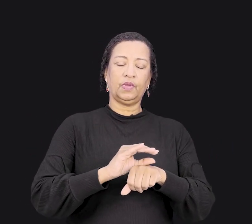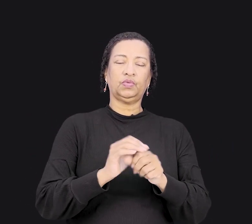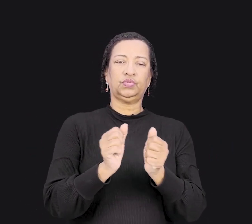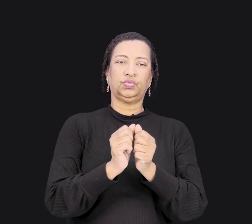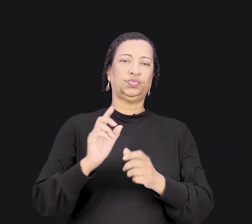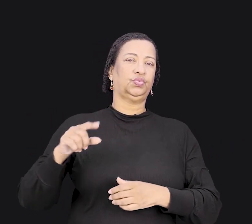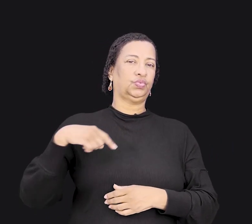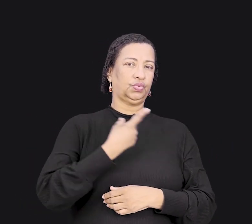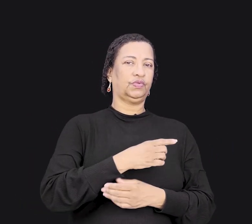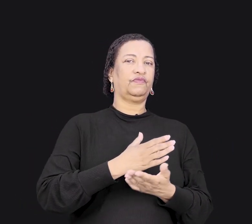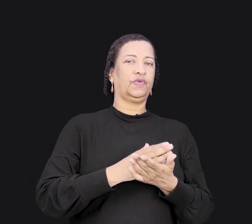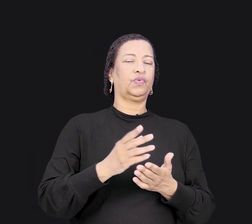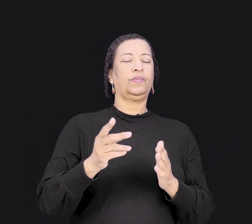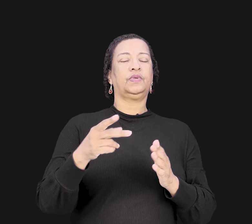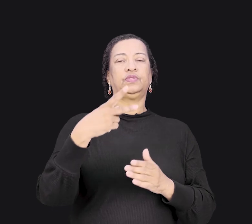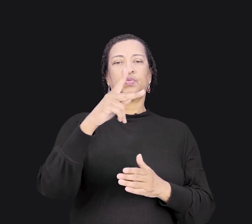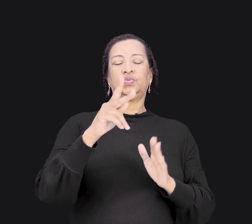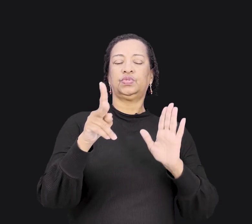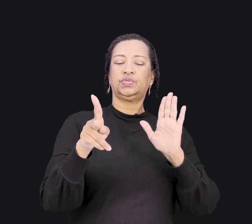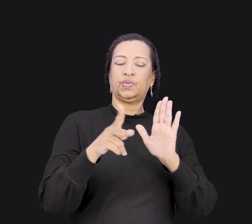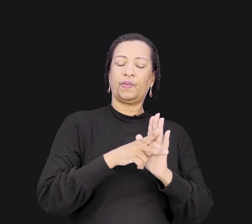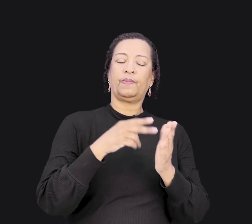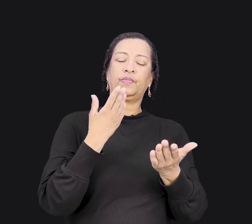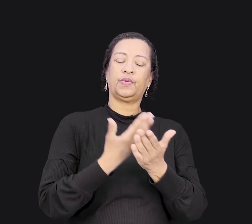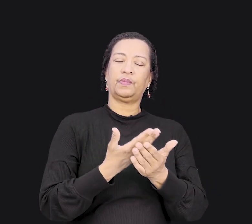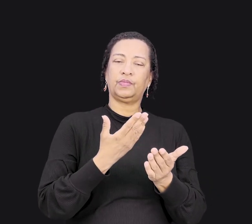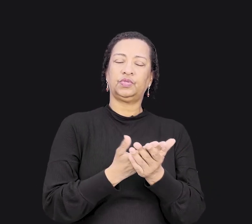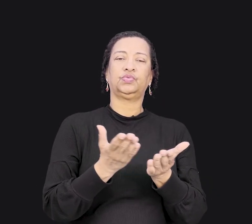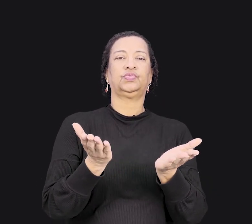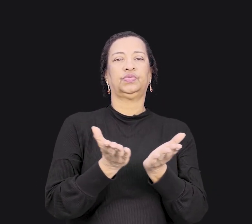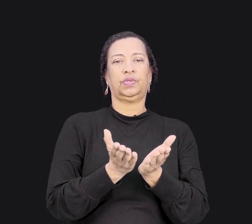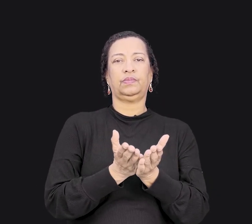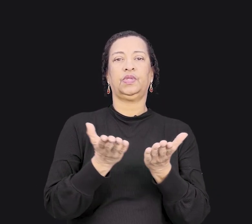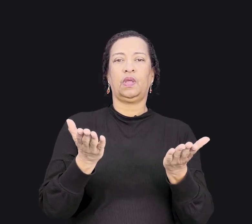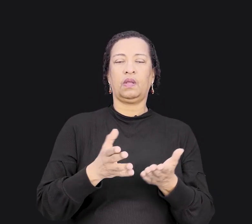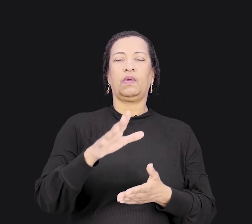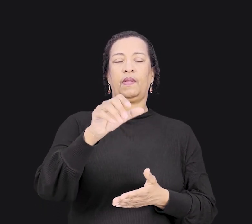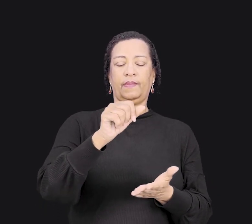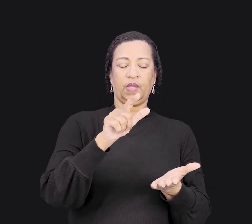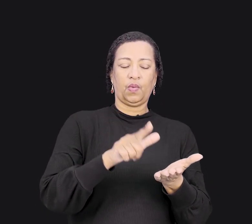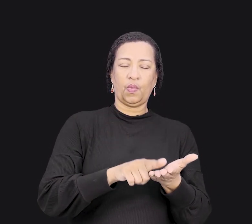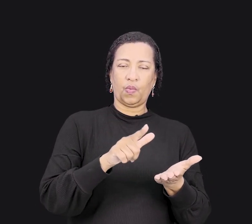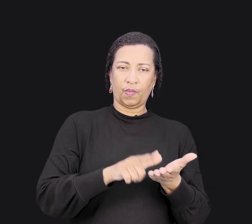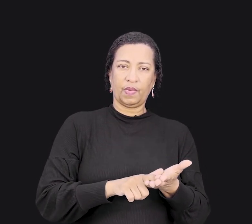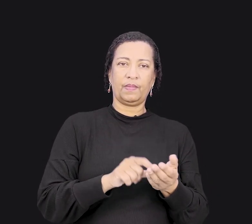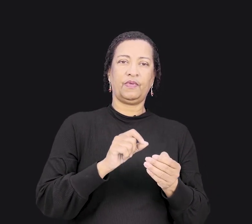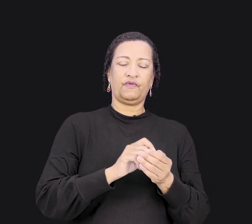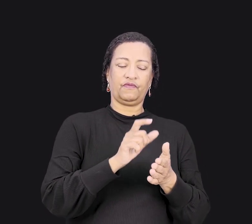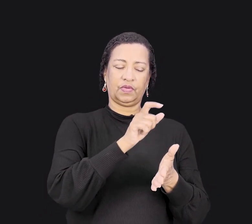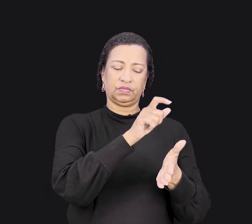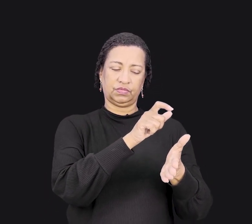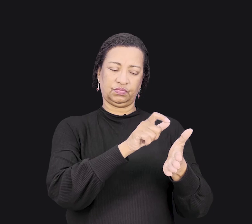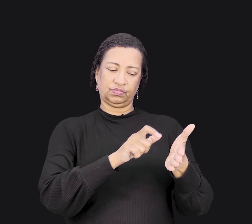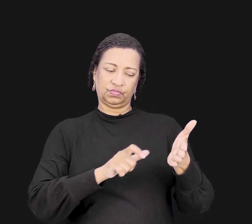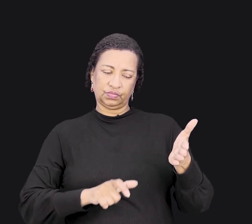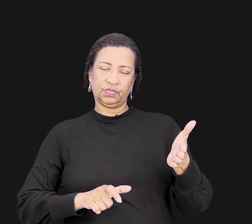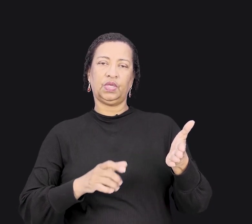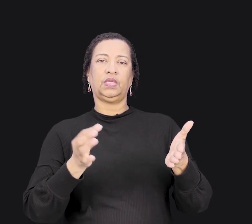vai começar o seu próprio estudo da Bíblia. Agora pegue uma folha de papel e faça uma coluna. Coloque um título para